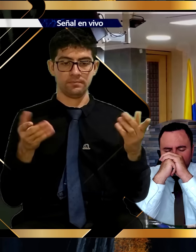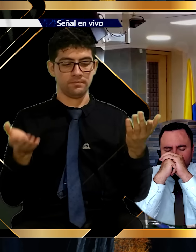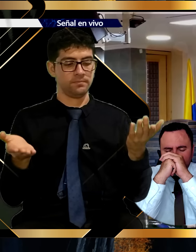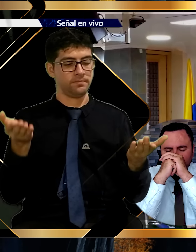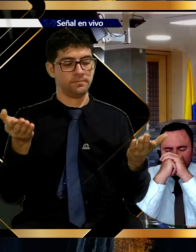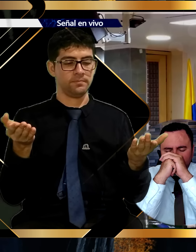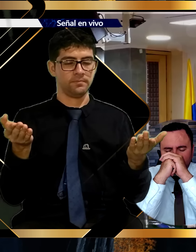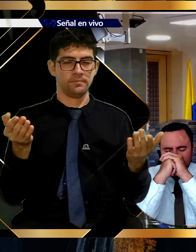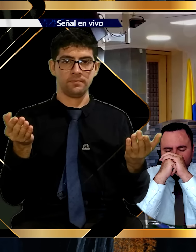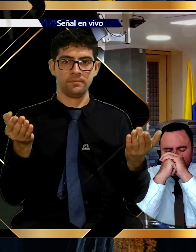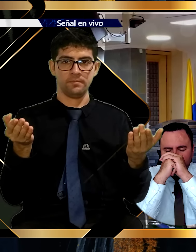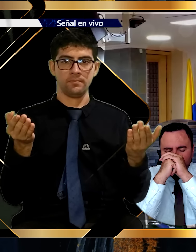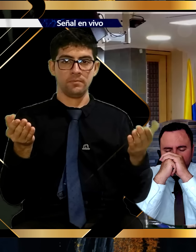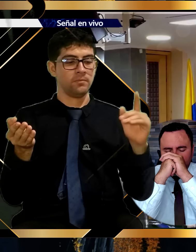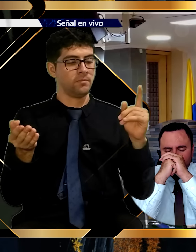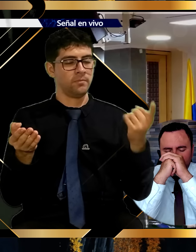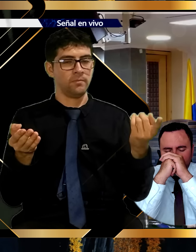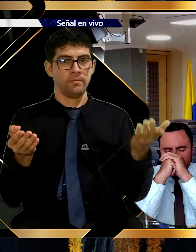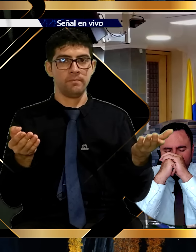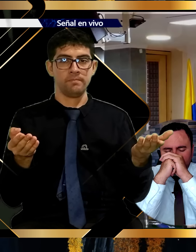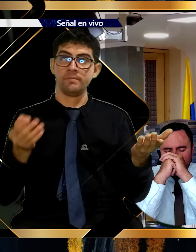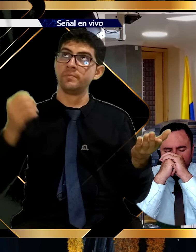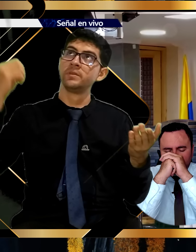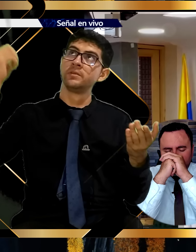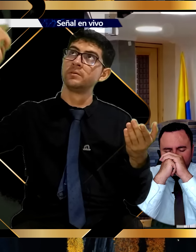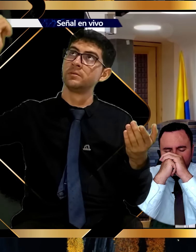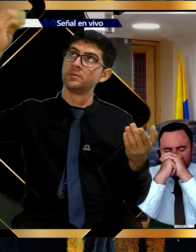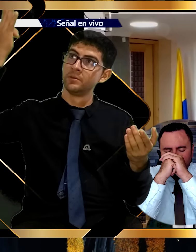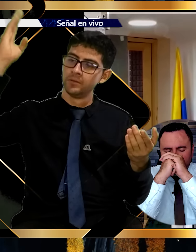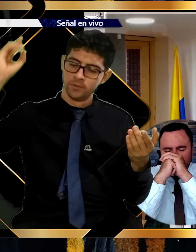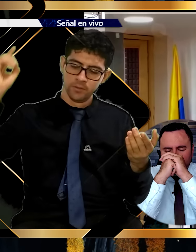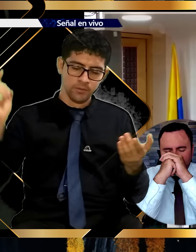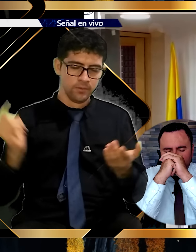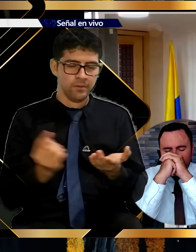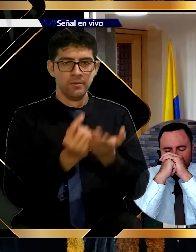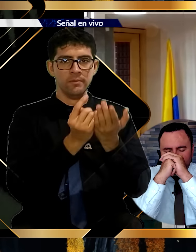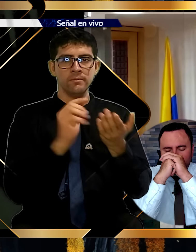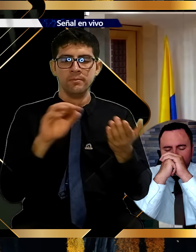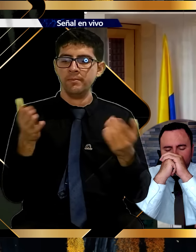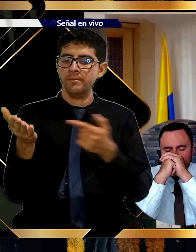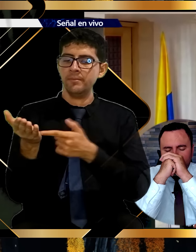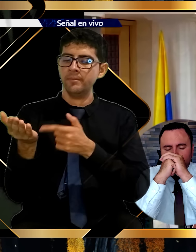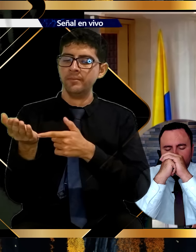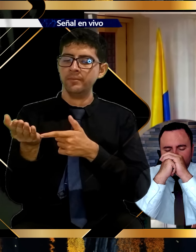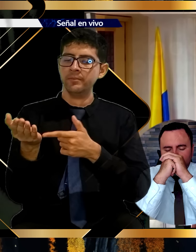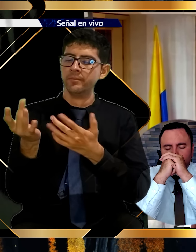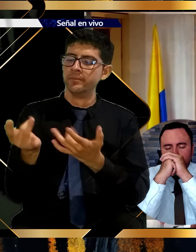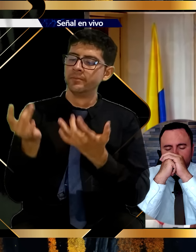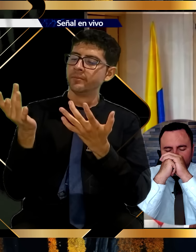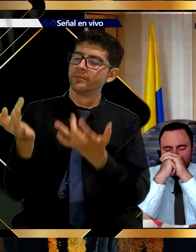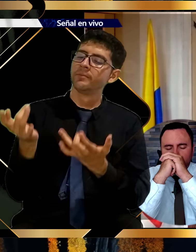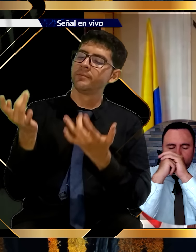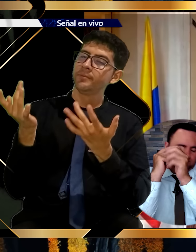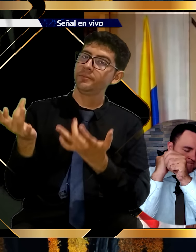eventos: la manifestación gloriosa de nuestro gran Dios y la esperanza bienaventurada. Son dos cosas.